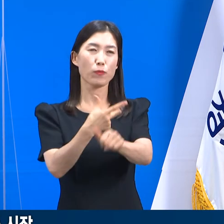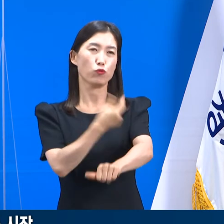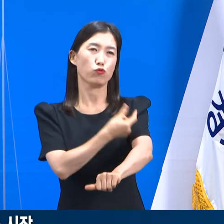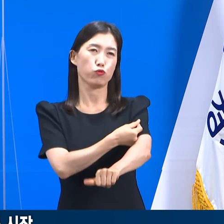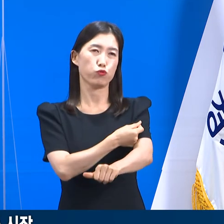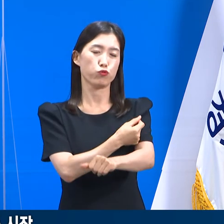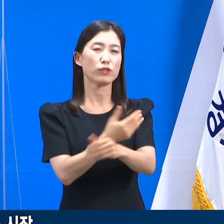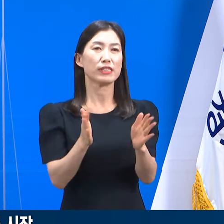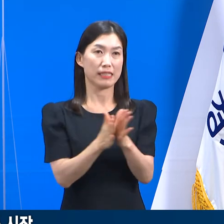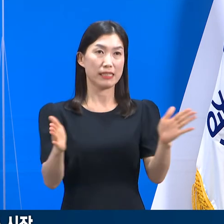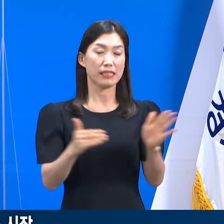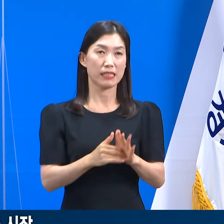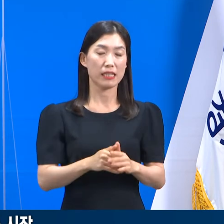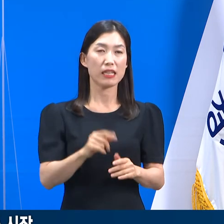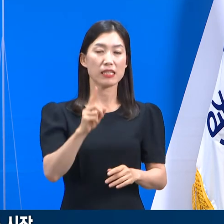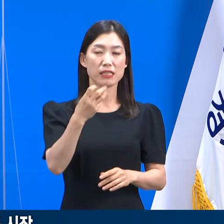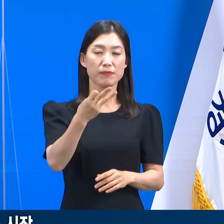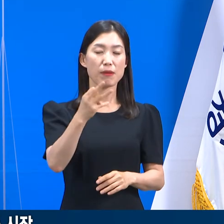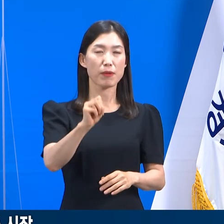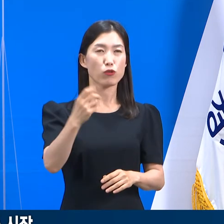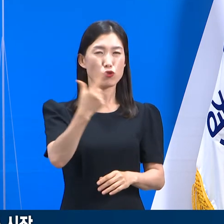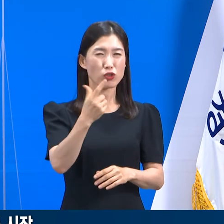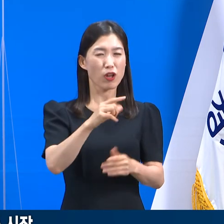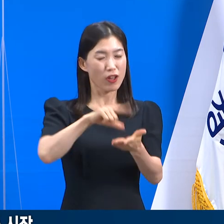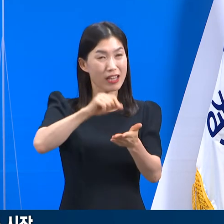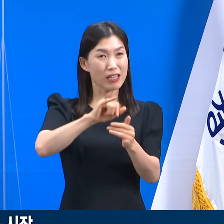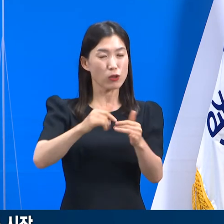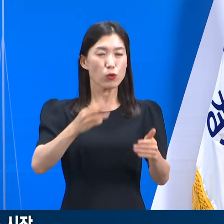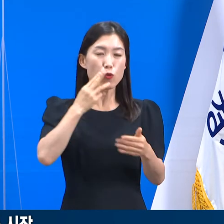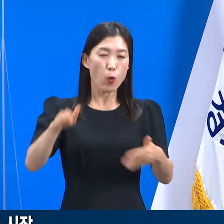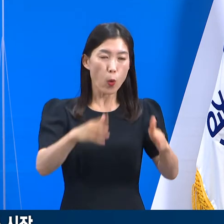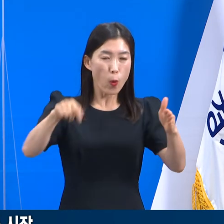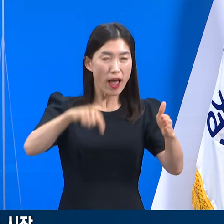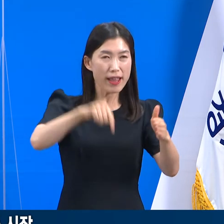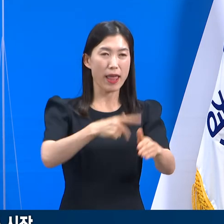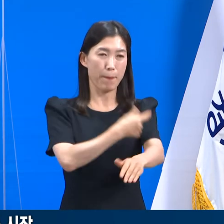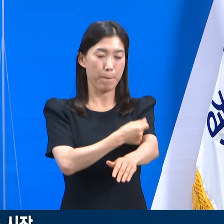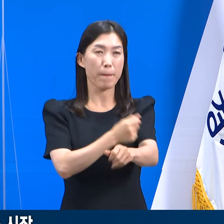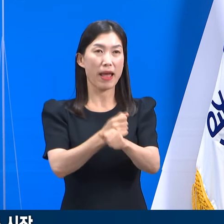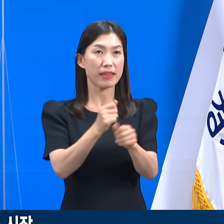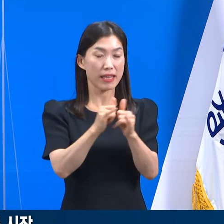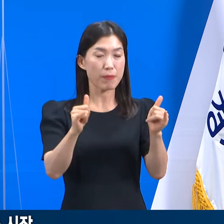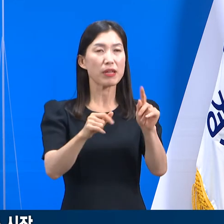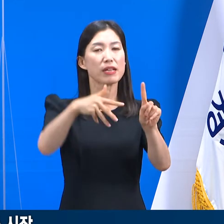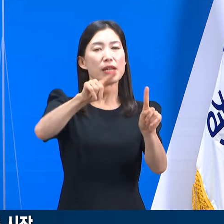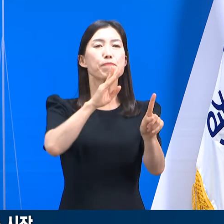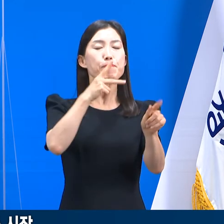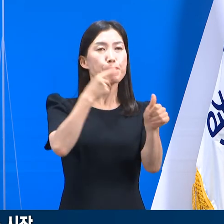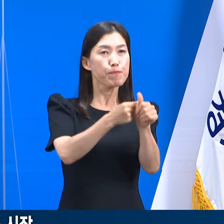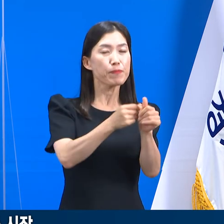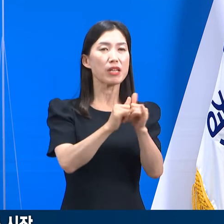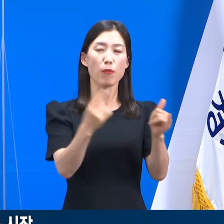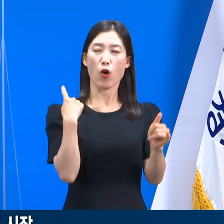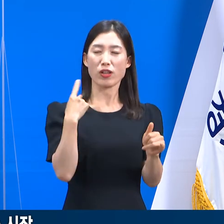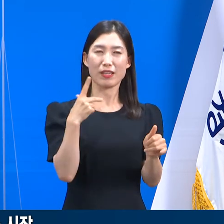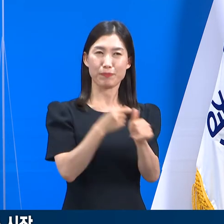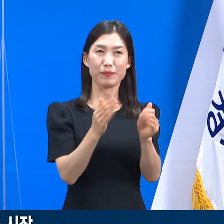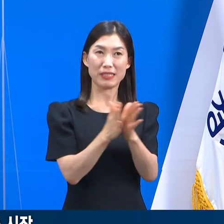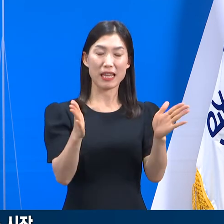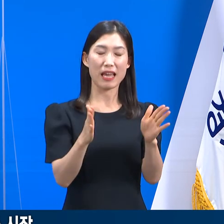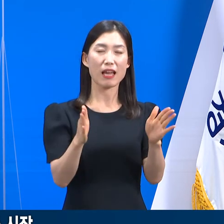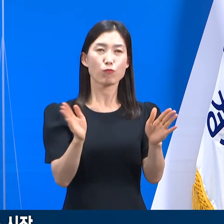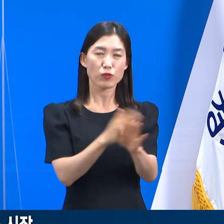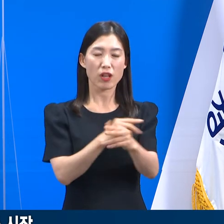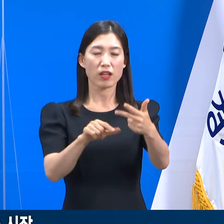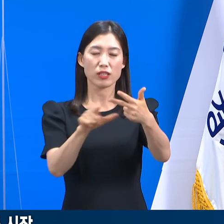총 대상자는 16만 9,586명이 해당됩니다. 도내에서 1차 접종은 19일인 어제부터 시작해